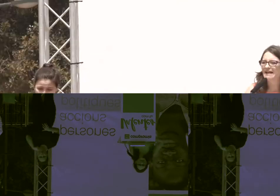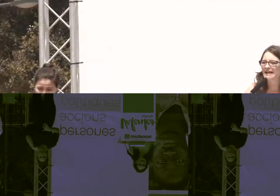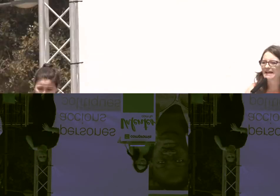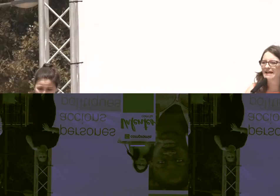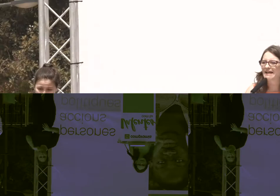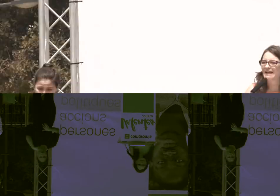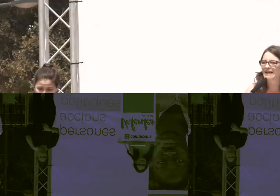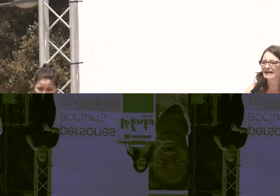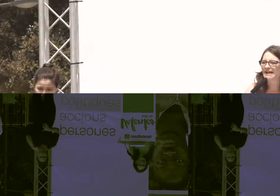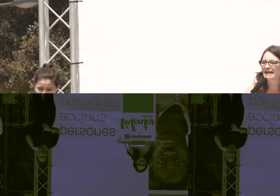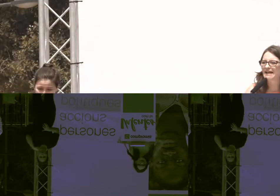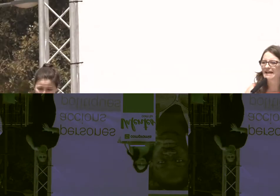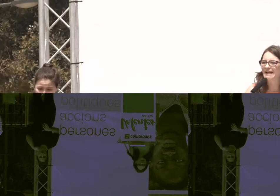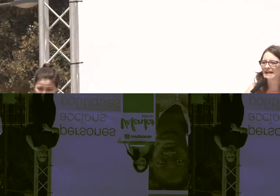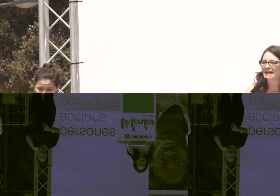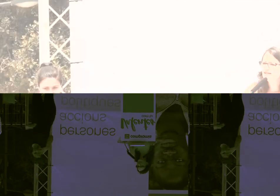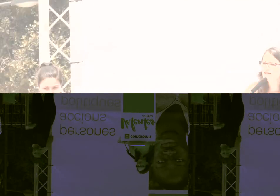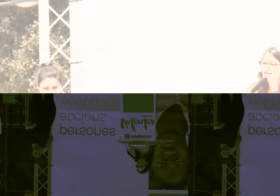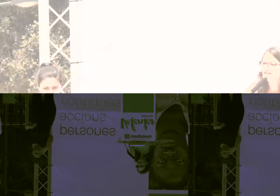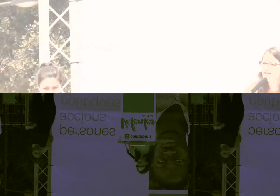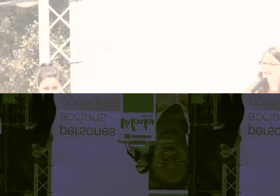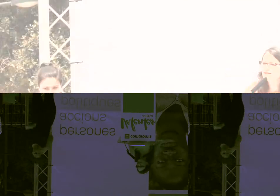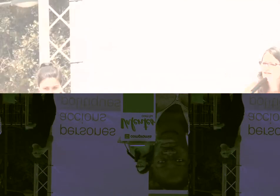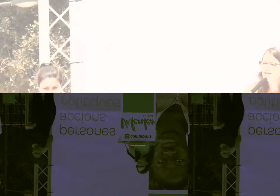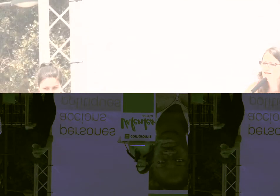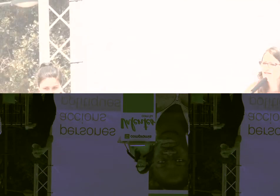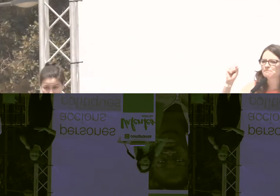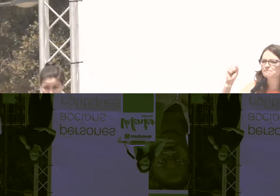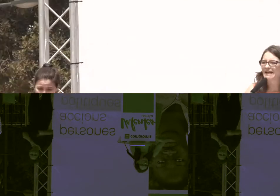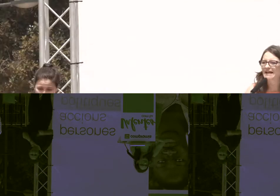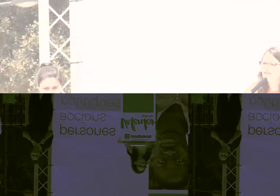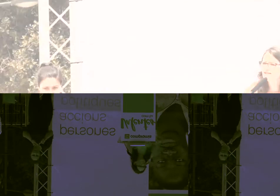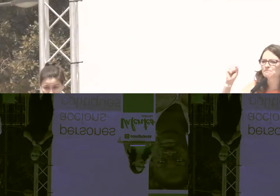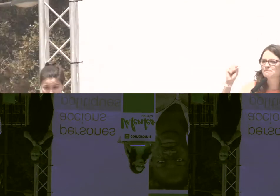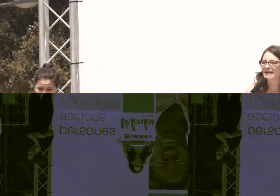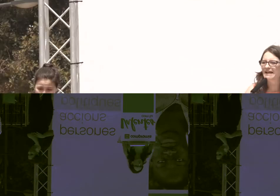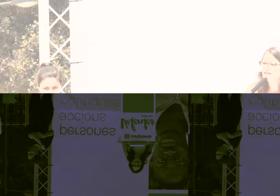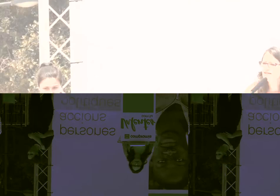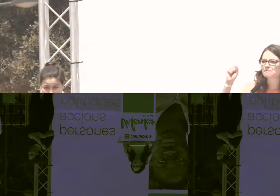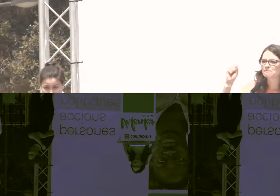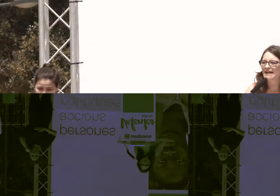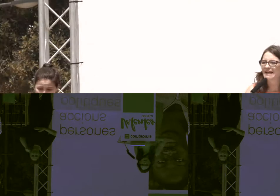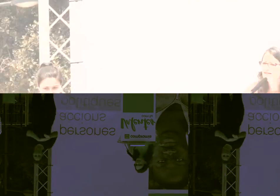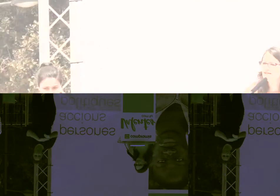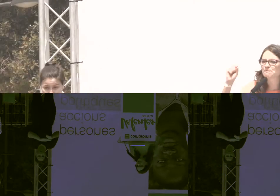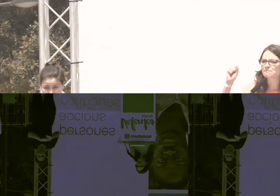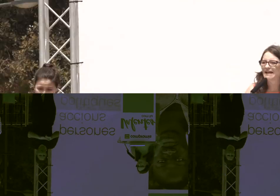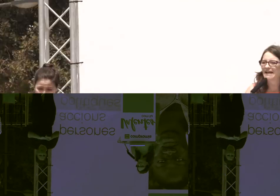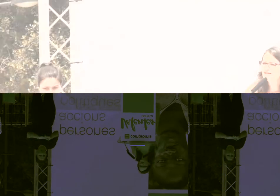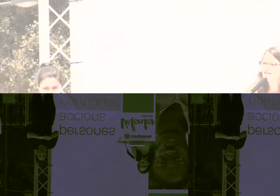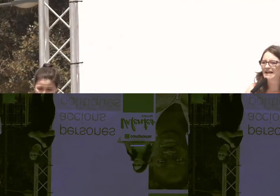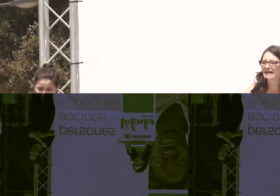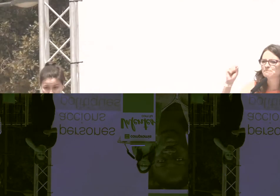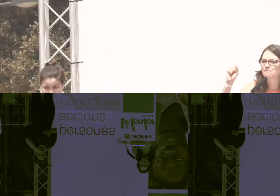dependència. 46.000 persones a les que s'havia ignorat i arraconat per part d'un govern indolent que havia deixat